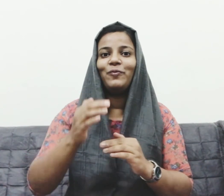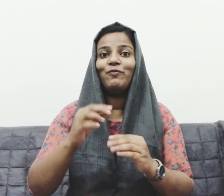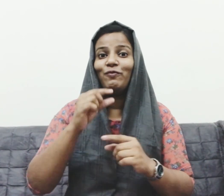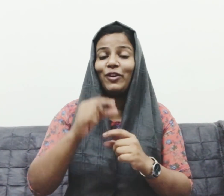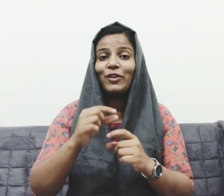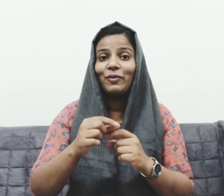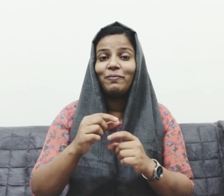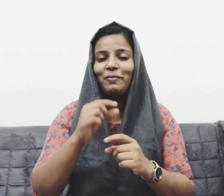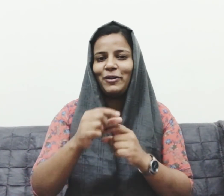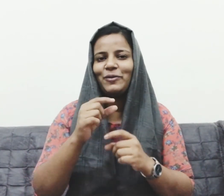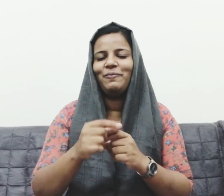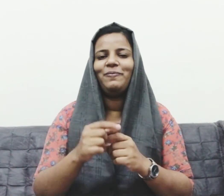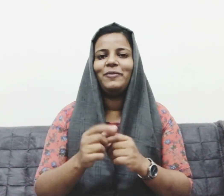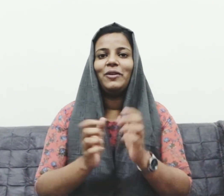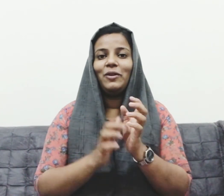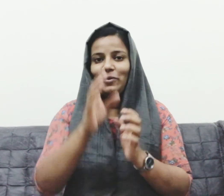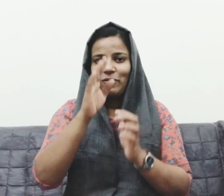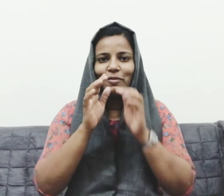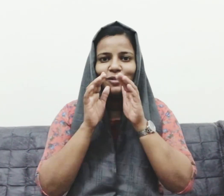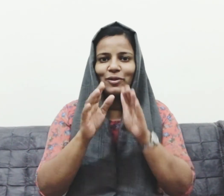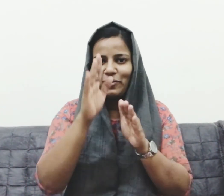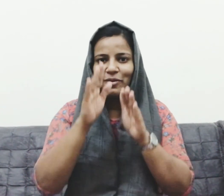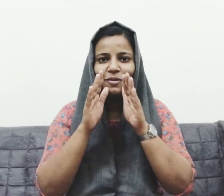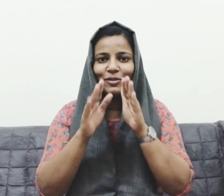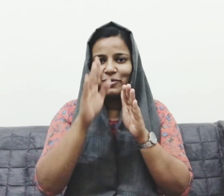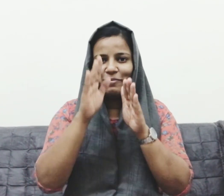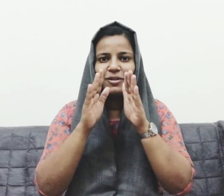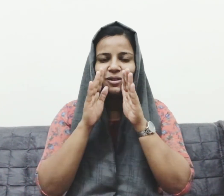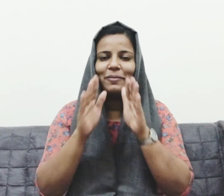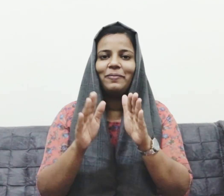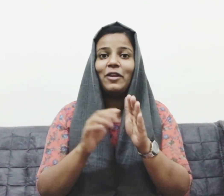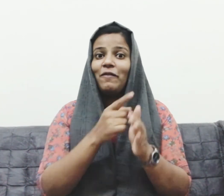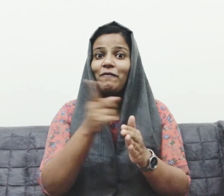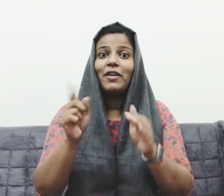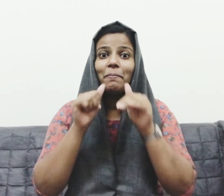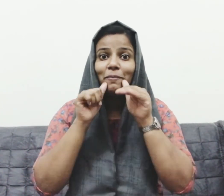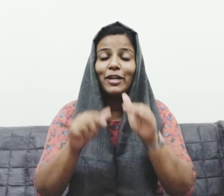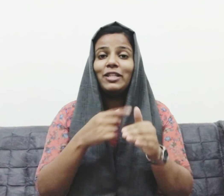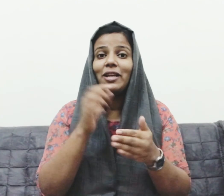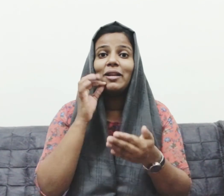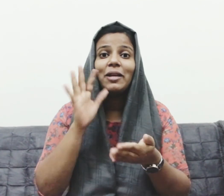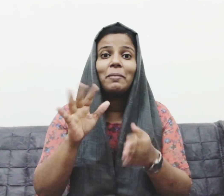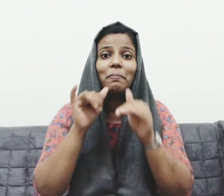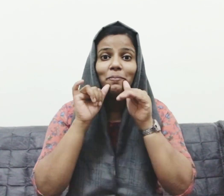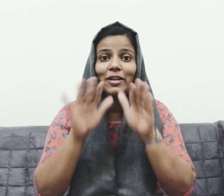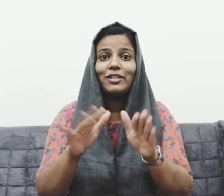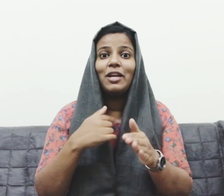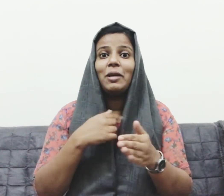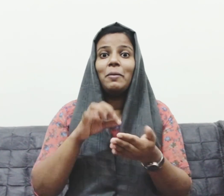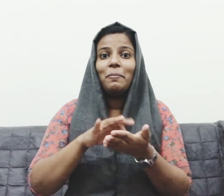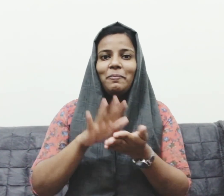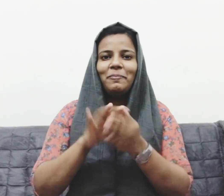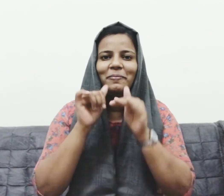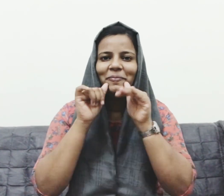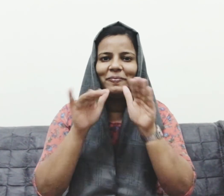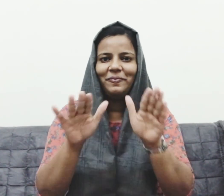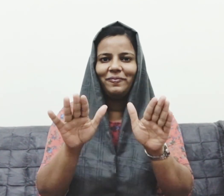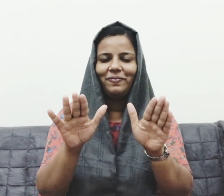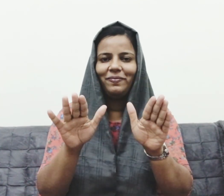വളരും, വർദ്ധിക്കും, പെരുകും. ഗോഡ് ബ്ലസ് യു, ഗോഡ് ബ്ലസ് യു, ഗോഡ് ബ്ലസ് യു. വി ആർ ബ്ലസ്ഡ്, വി ആർ റിയലി ബ്ലസ്ഡ്, പെർമനൻ്റ്ലി ബ്ലസ്ഡ്.